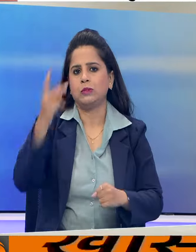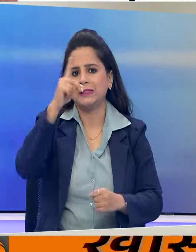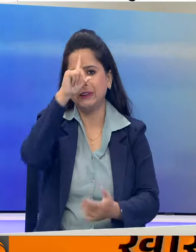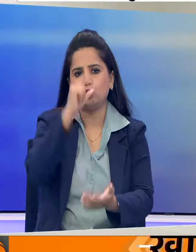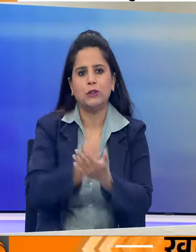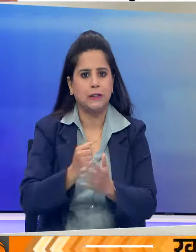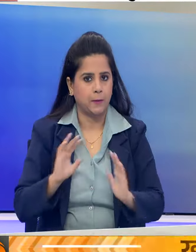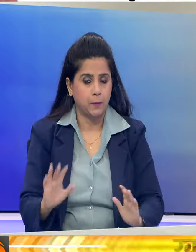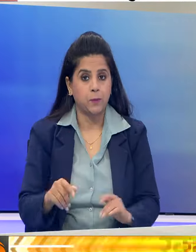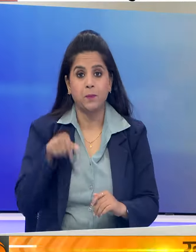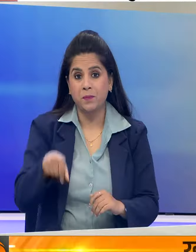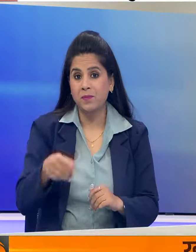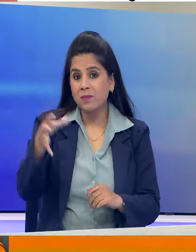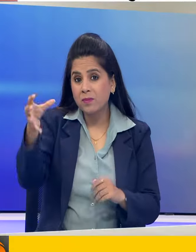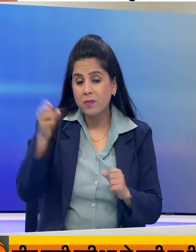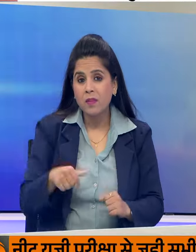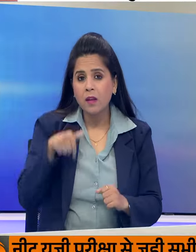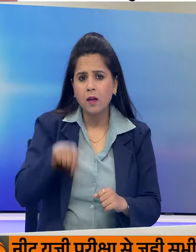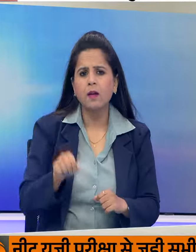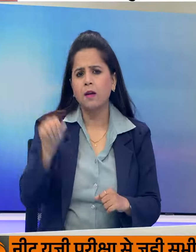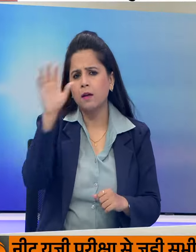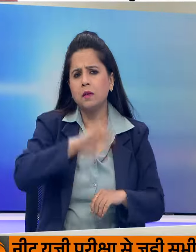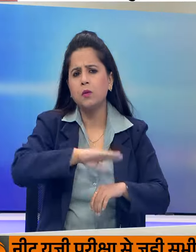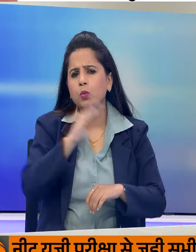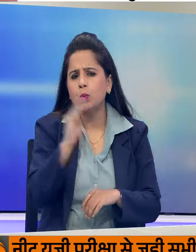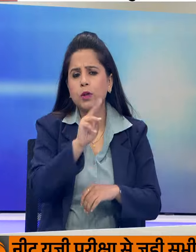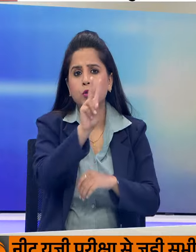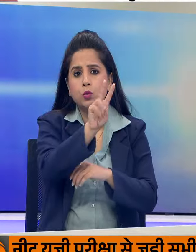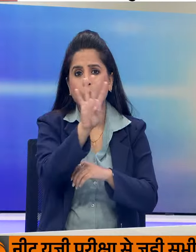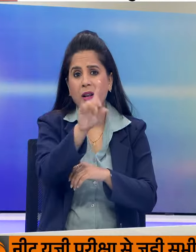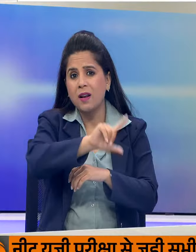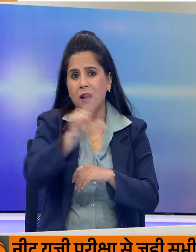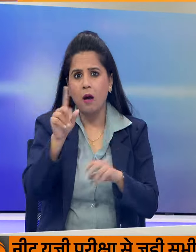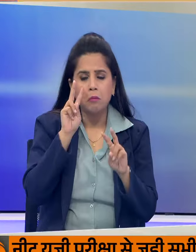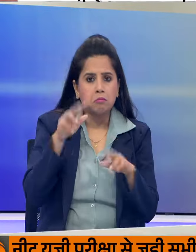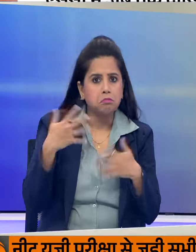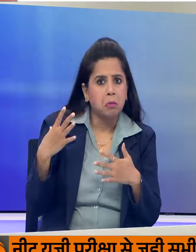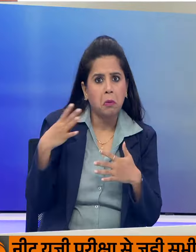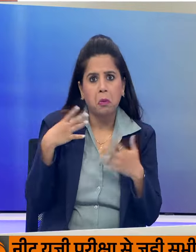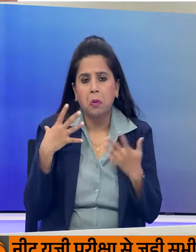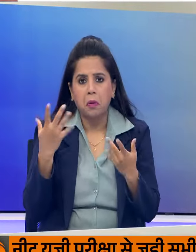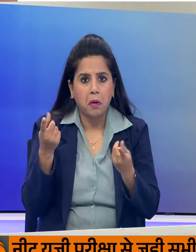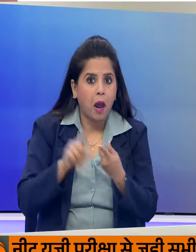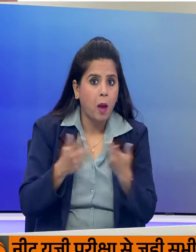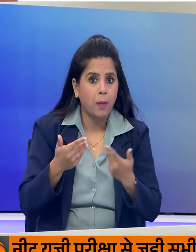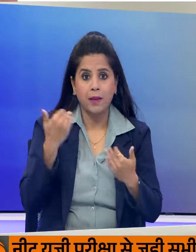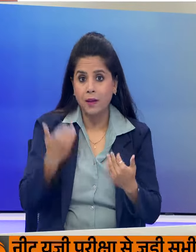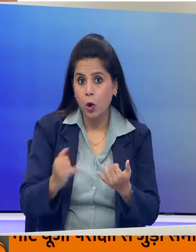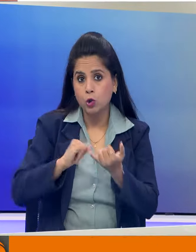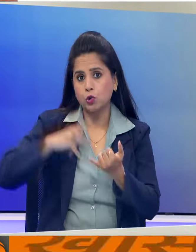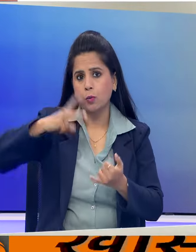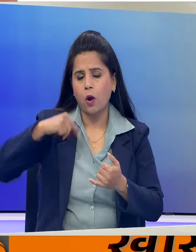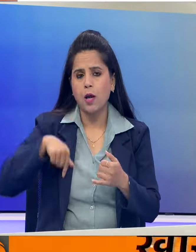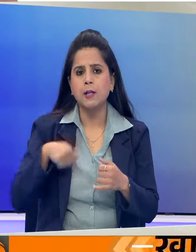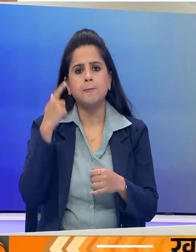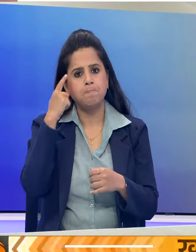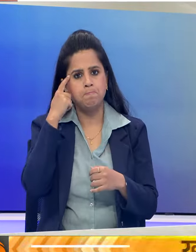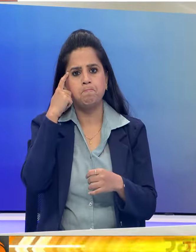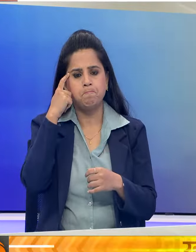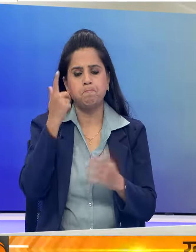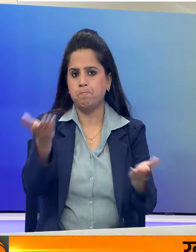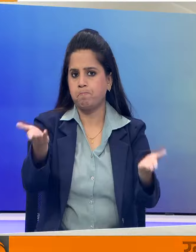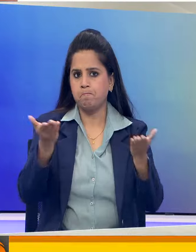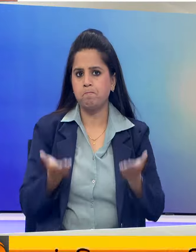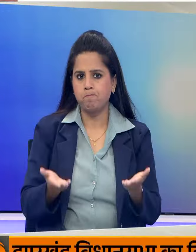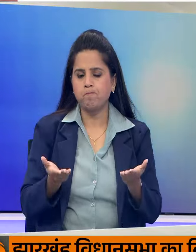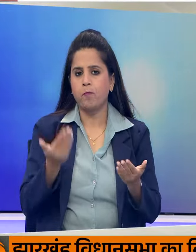होगा। इस सुनवाई पर देश के करीब 24 लाख छात्रों की निगाहें टिकी होंगी। फिलहाल सुप्रीम कोर्ट के सामने इस पूरे विवाद को